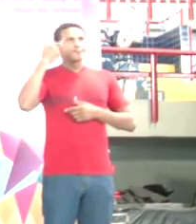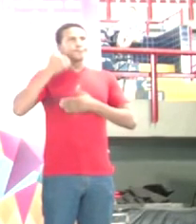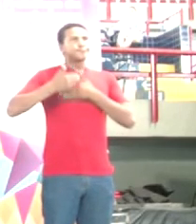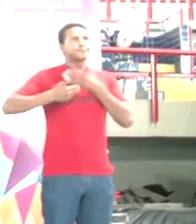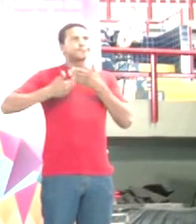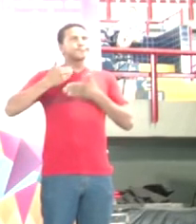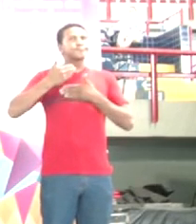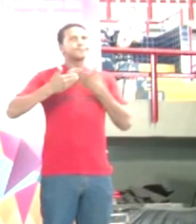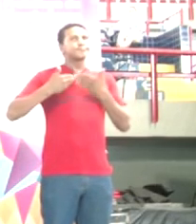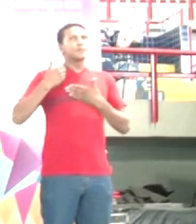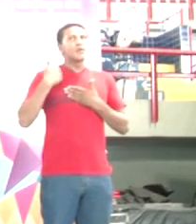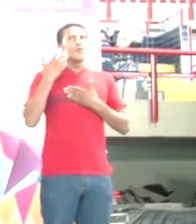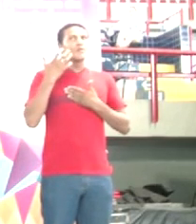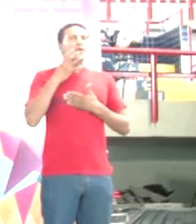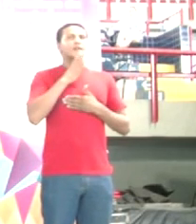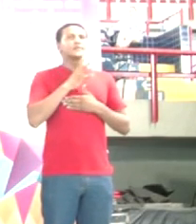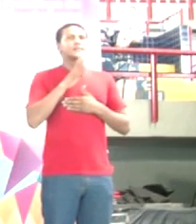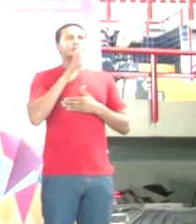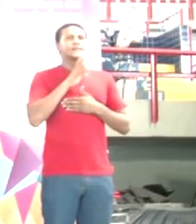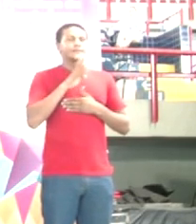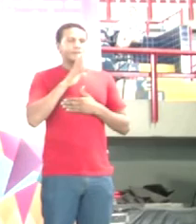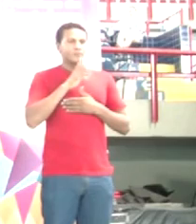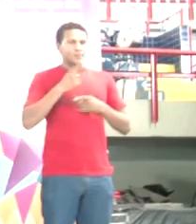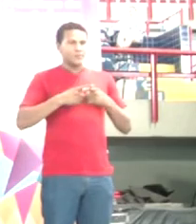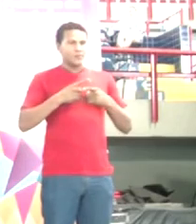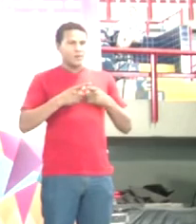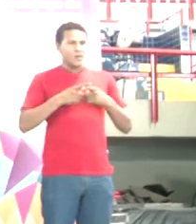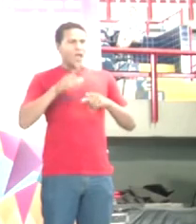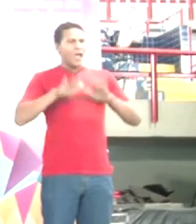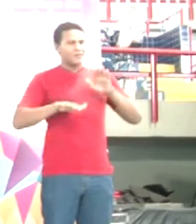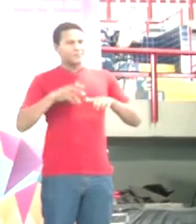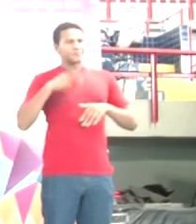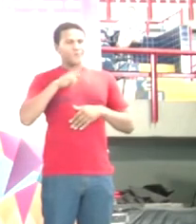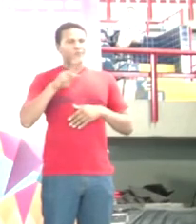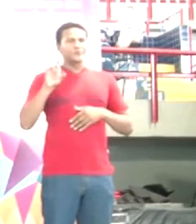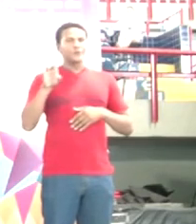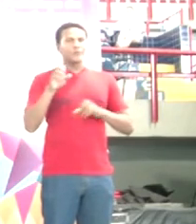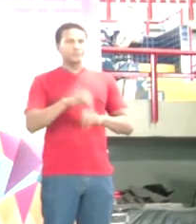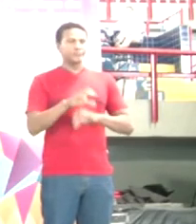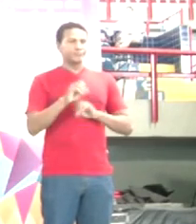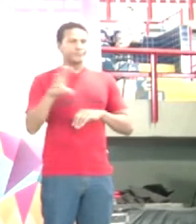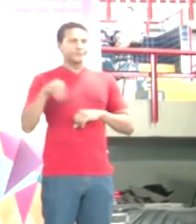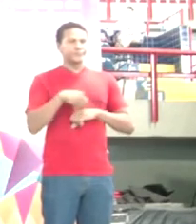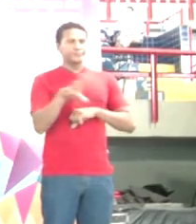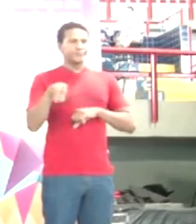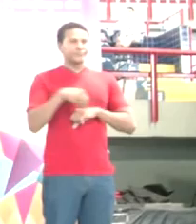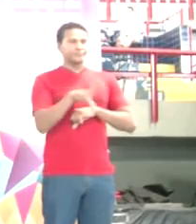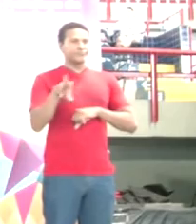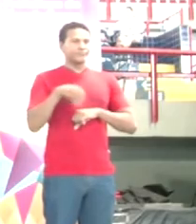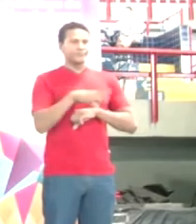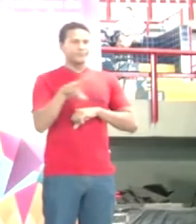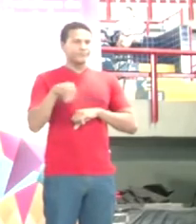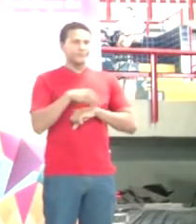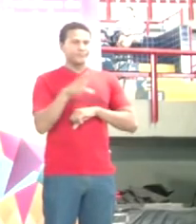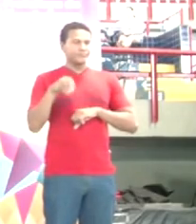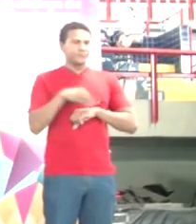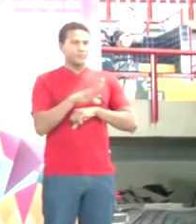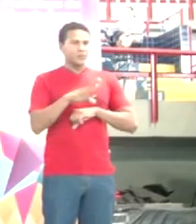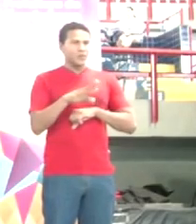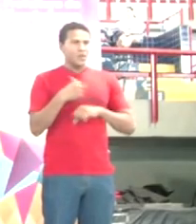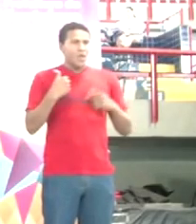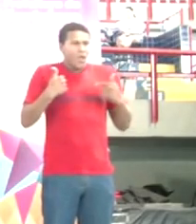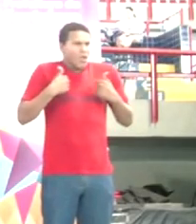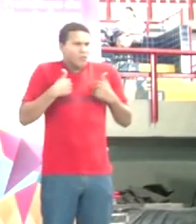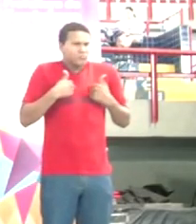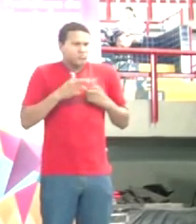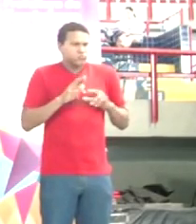vezes, o professor fica só em aula, em sala de aula, repassando conhecimento. Eu encorajo a vocês a